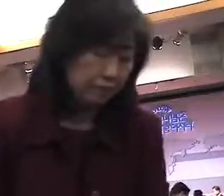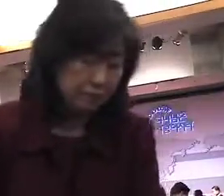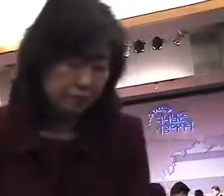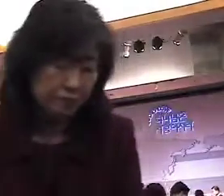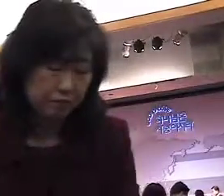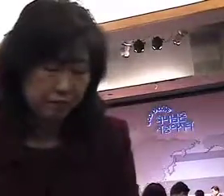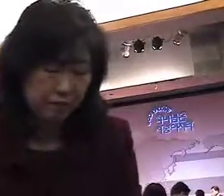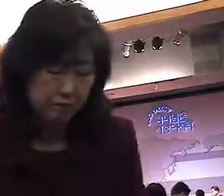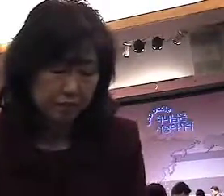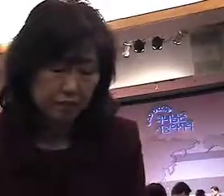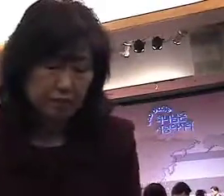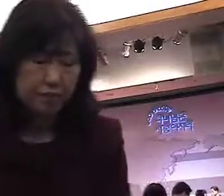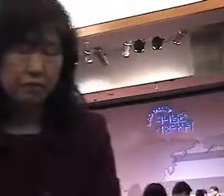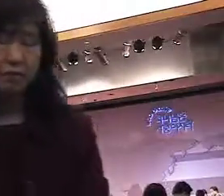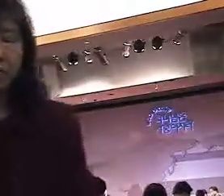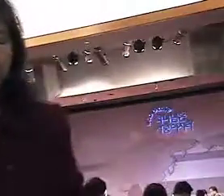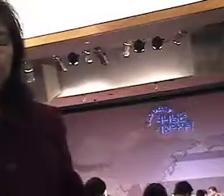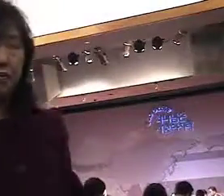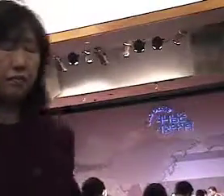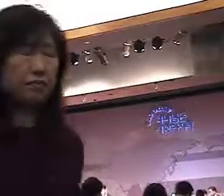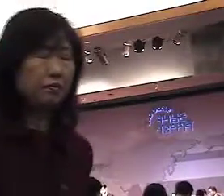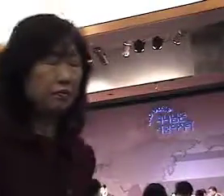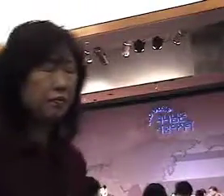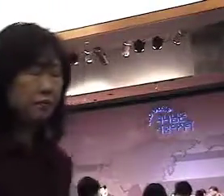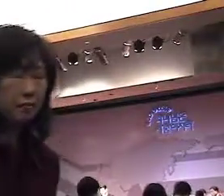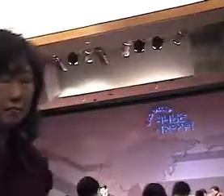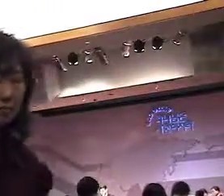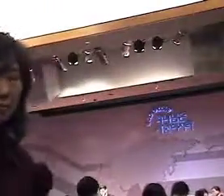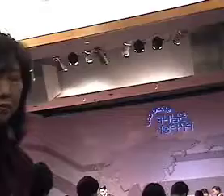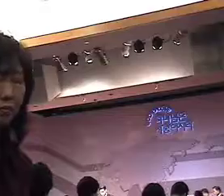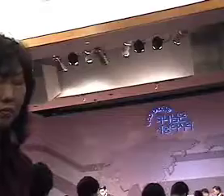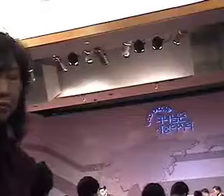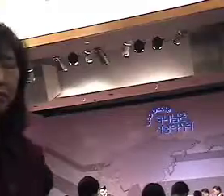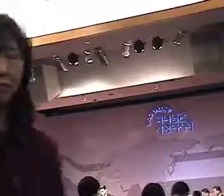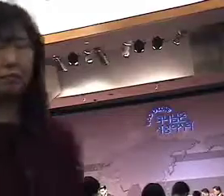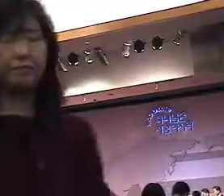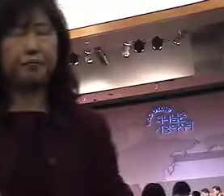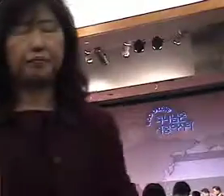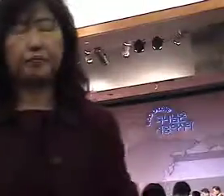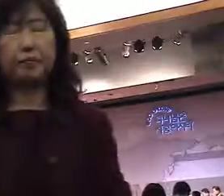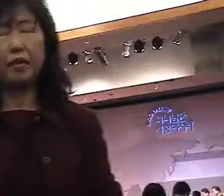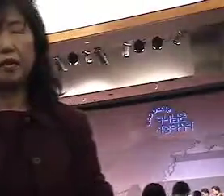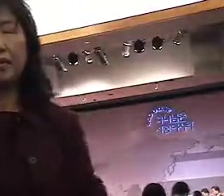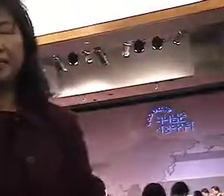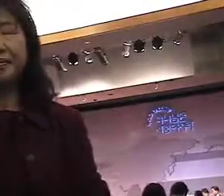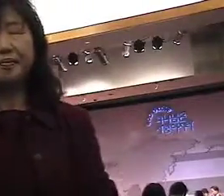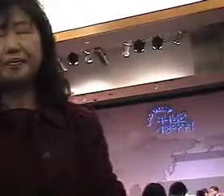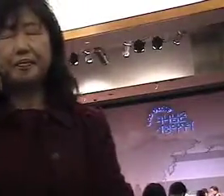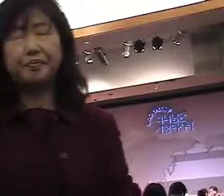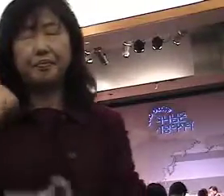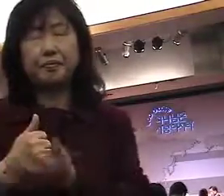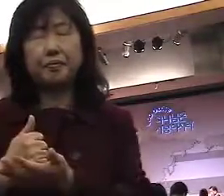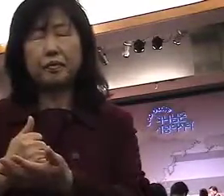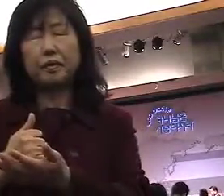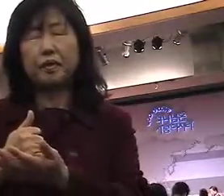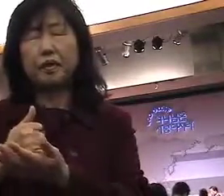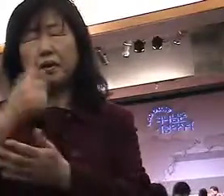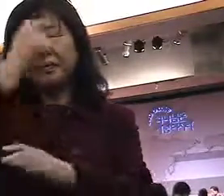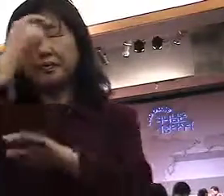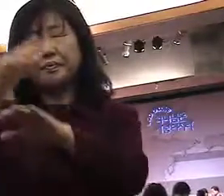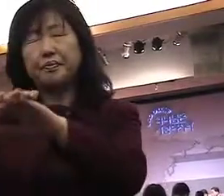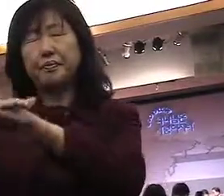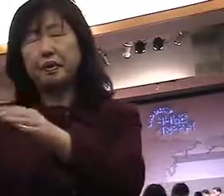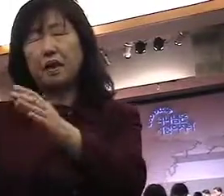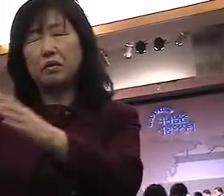주님 오늘 예배를 통해 말씀이 우리 삶으로 연결이 되게 하옵소서. 김수 목사님의 집회 가운데 큰 은혜를 주옵소서.